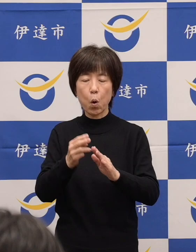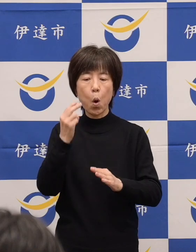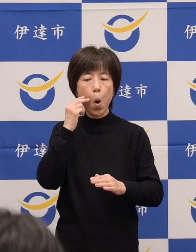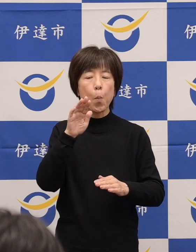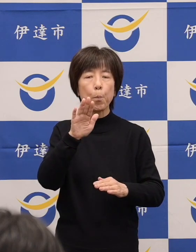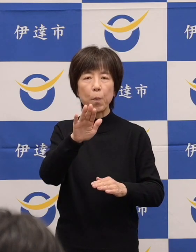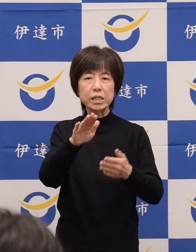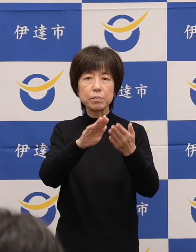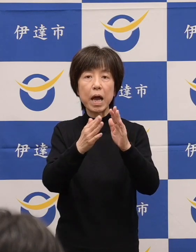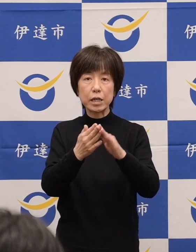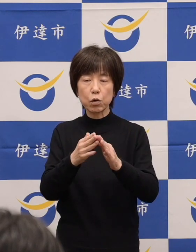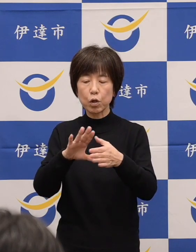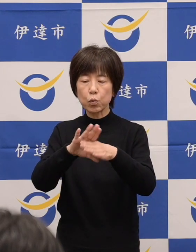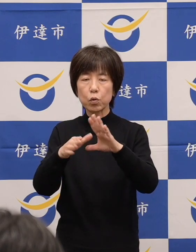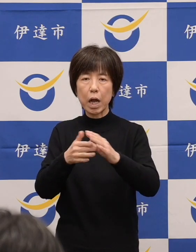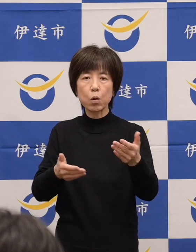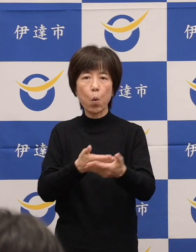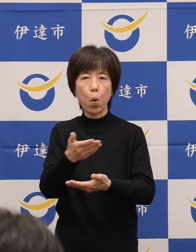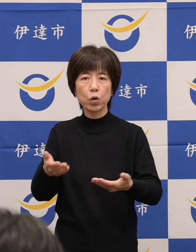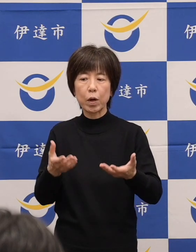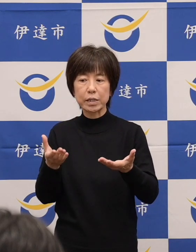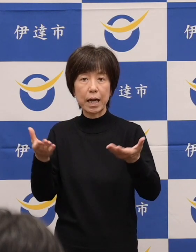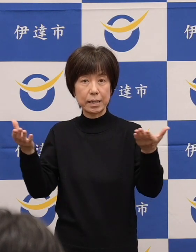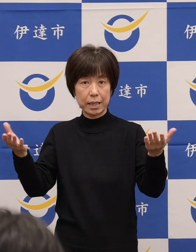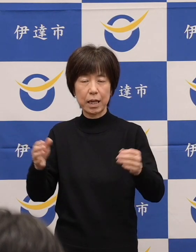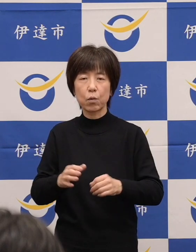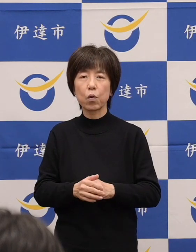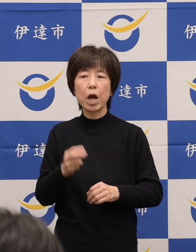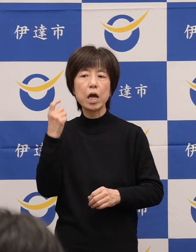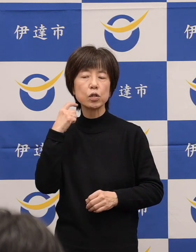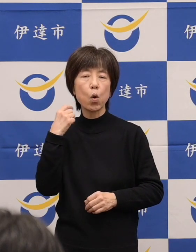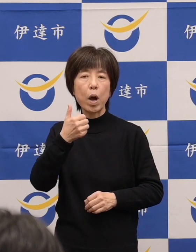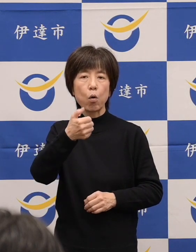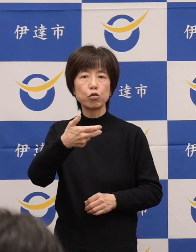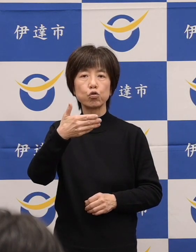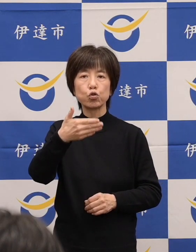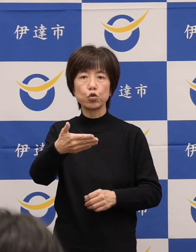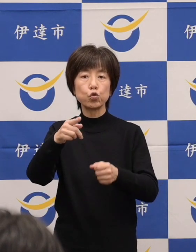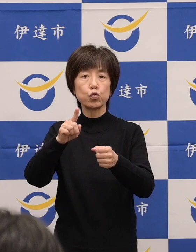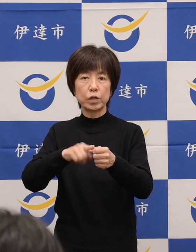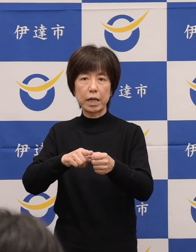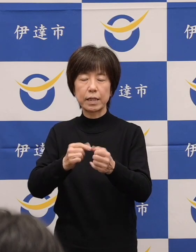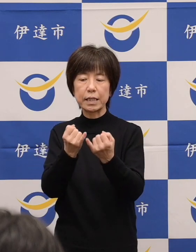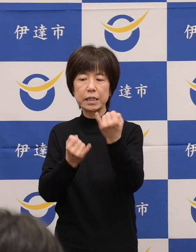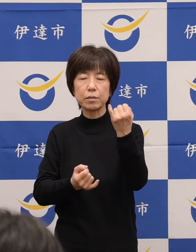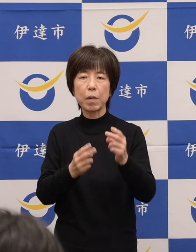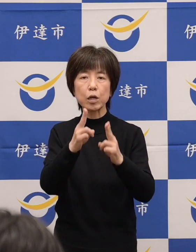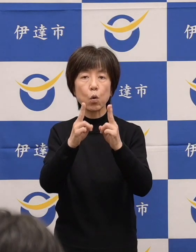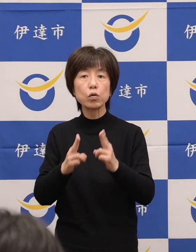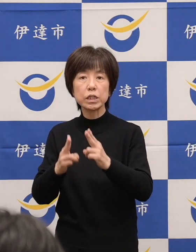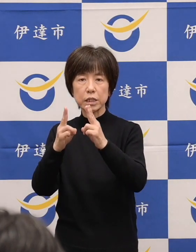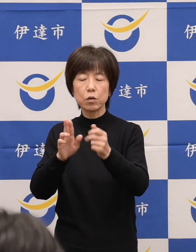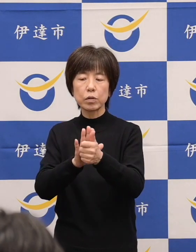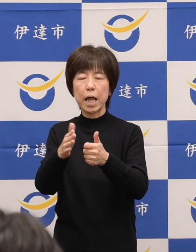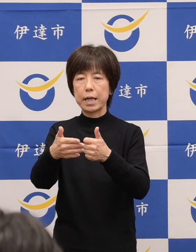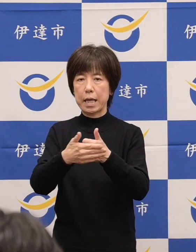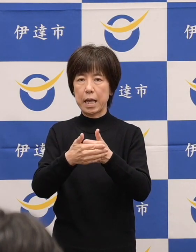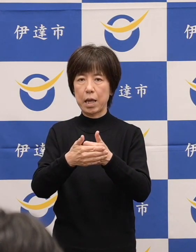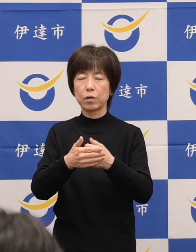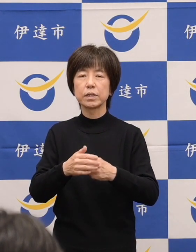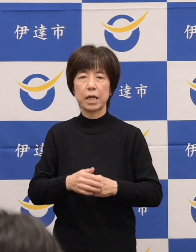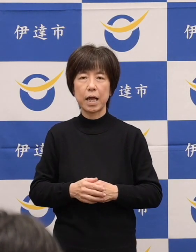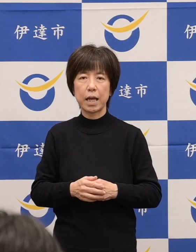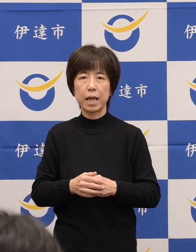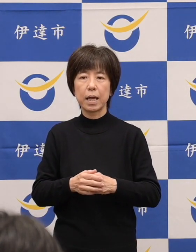化交流が盛んだったことから昭和59年に姉妹都市を提携をしまして